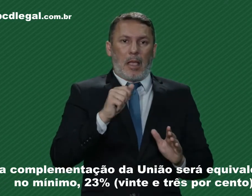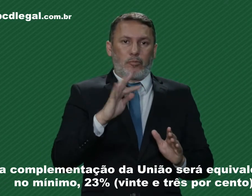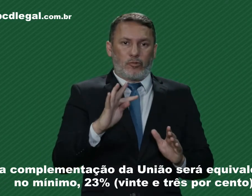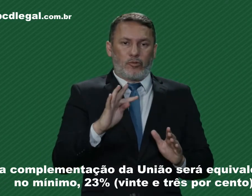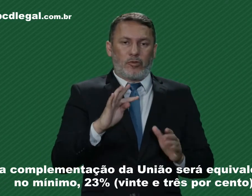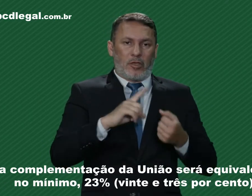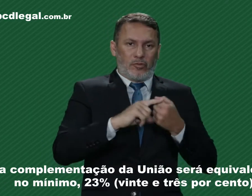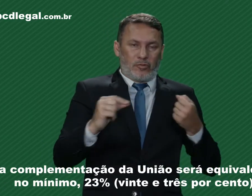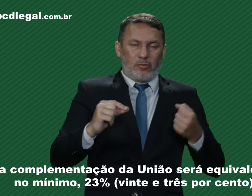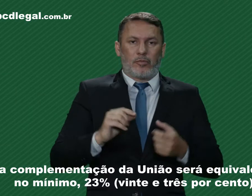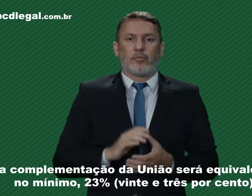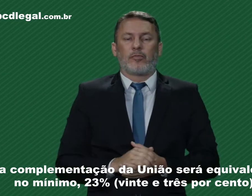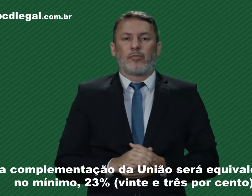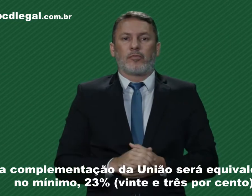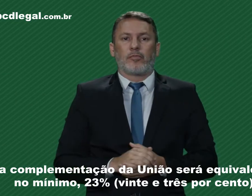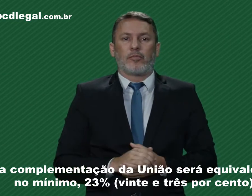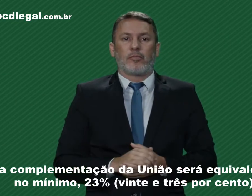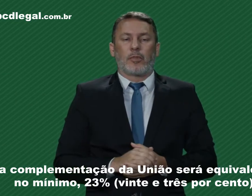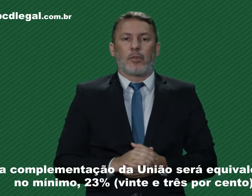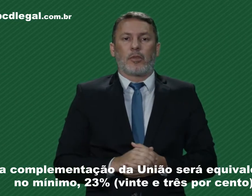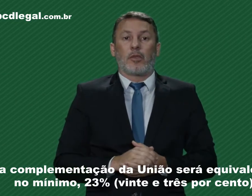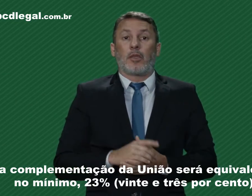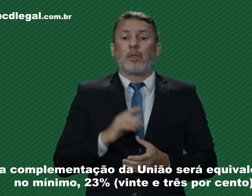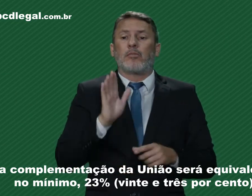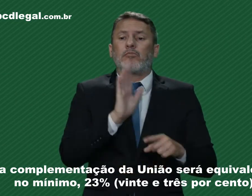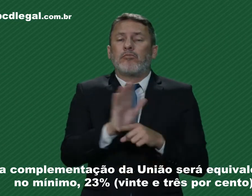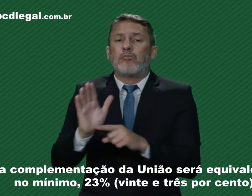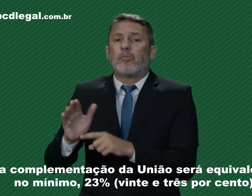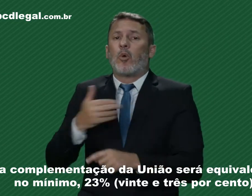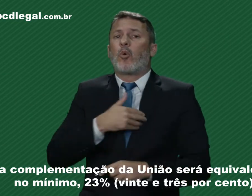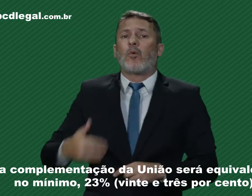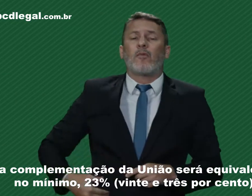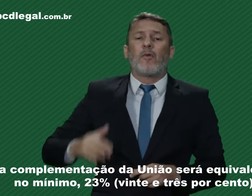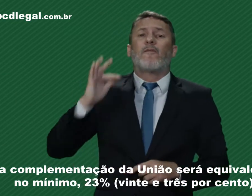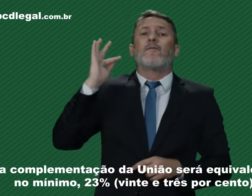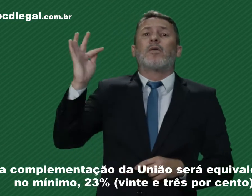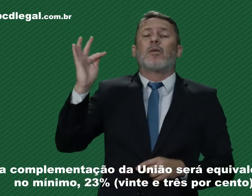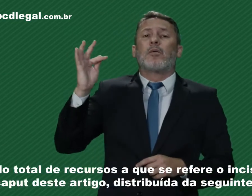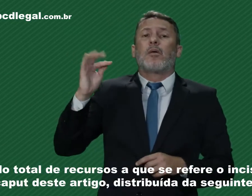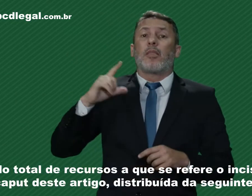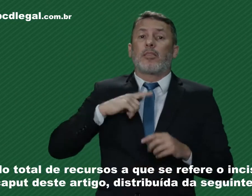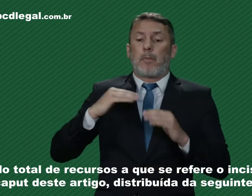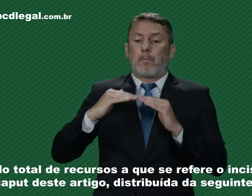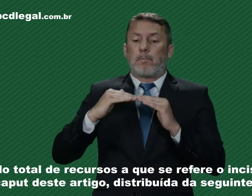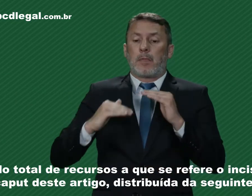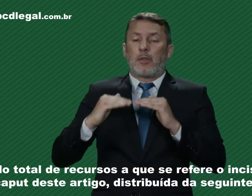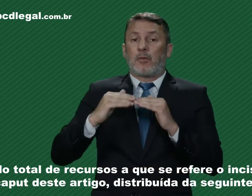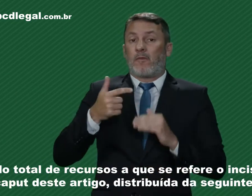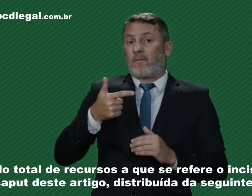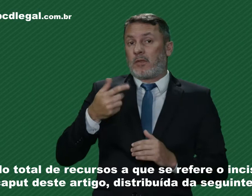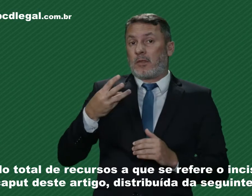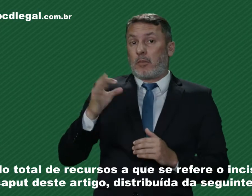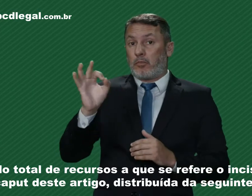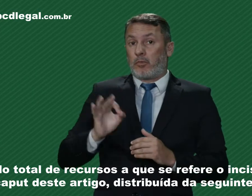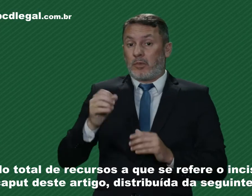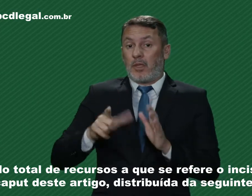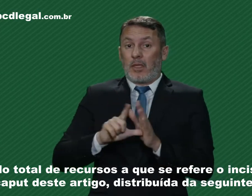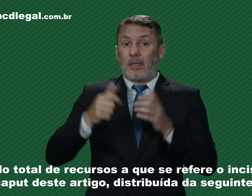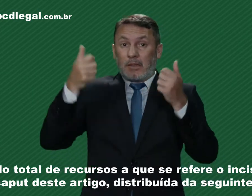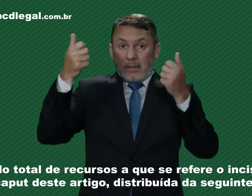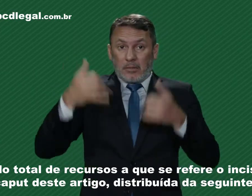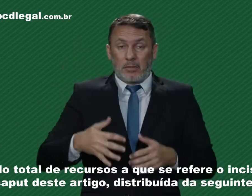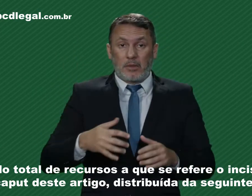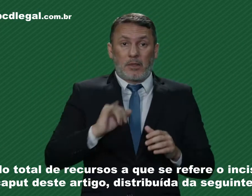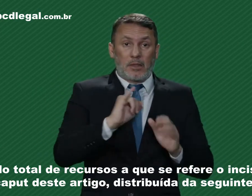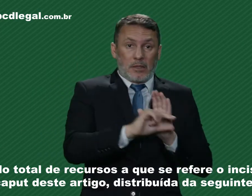A complementação da União será equivalente a, no mínimo, 23% do total de recursos a que se refere o